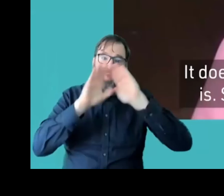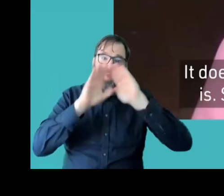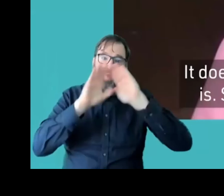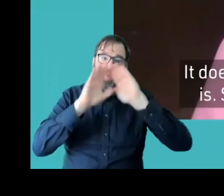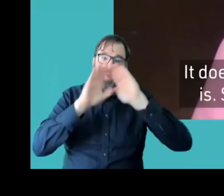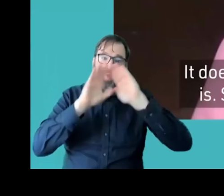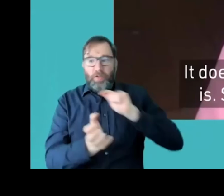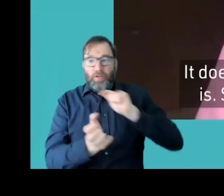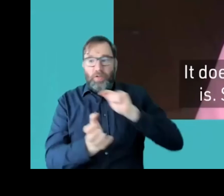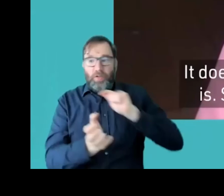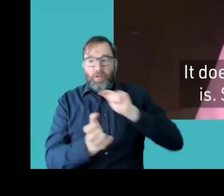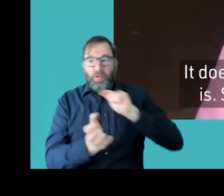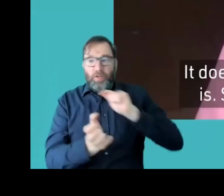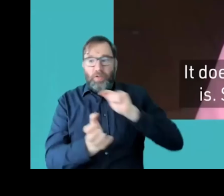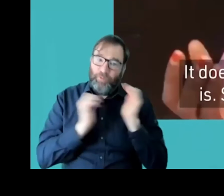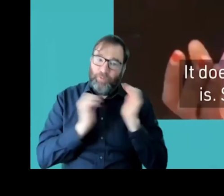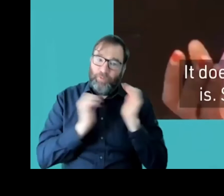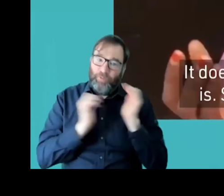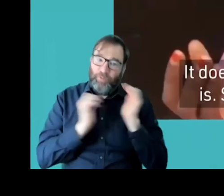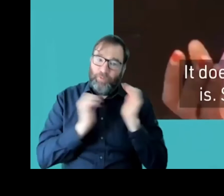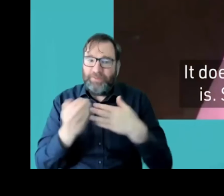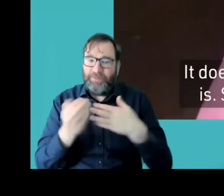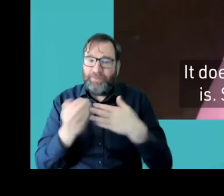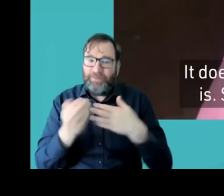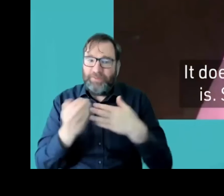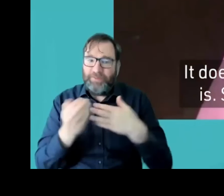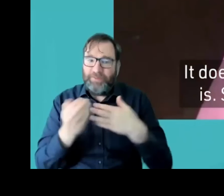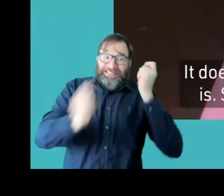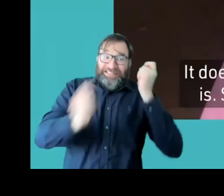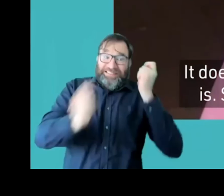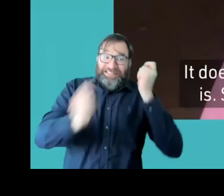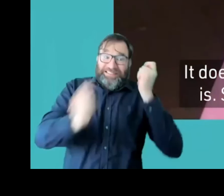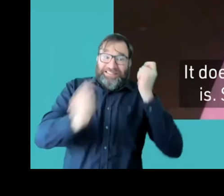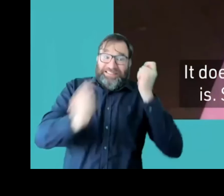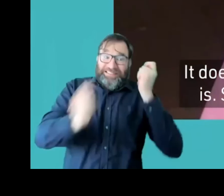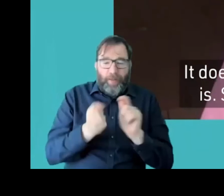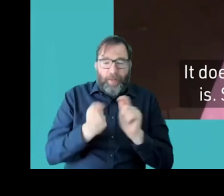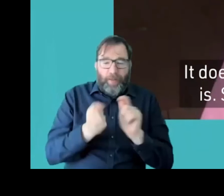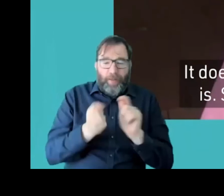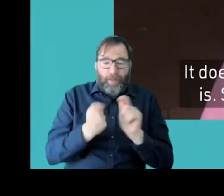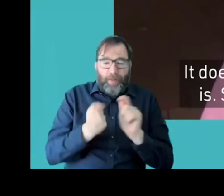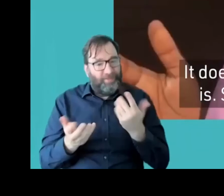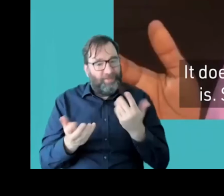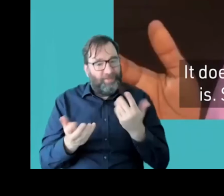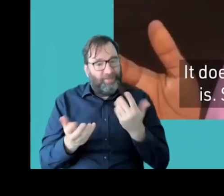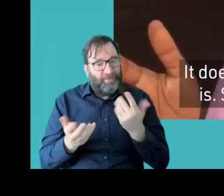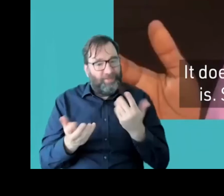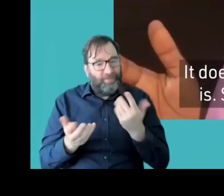không bỏ lỡ những video